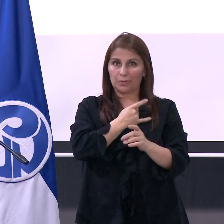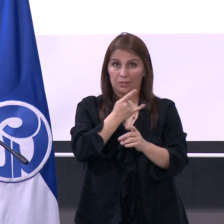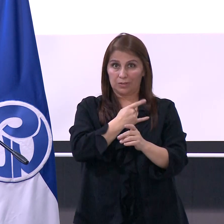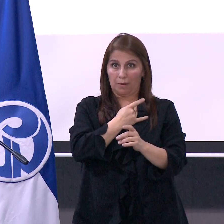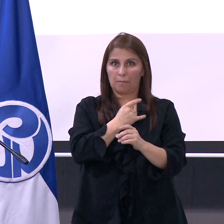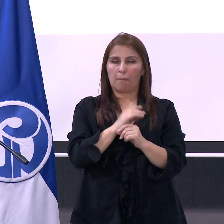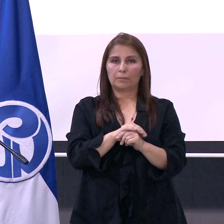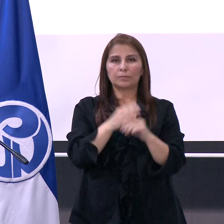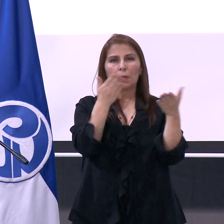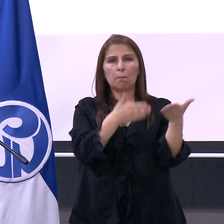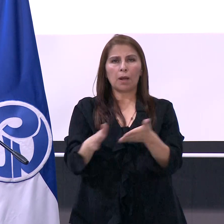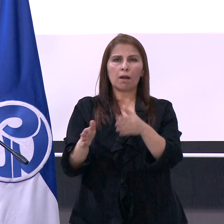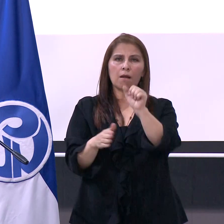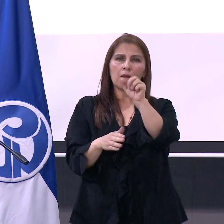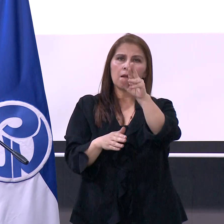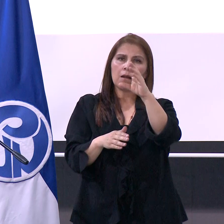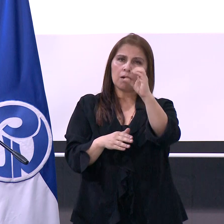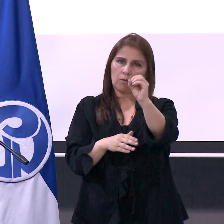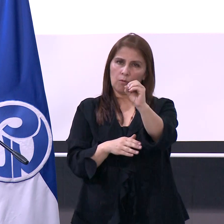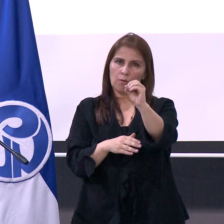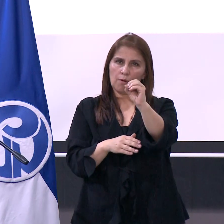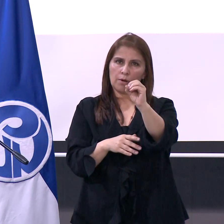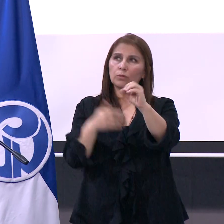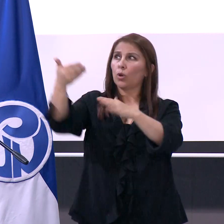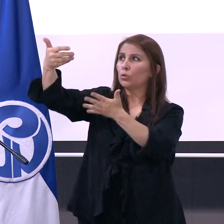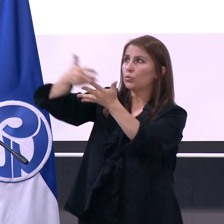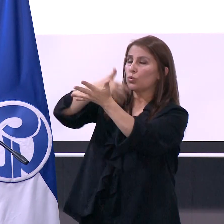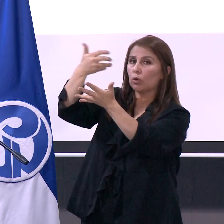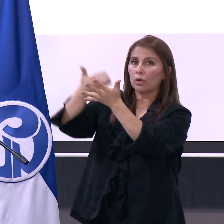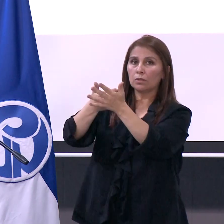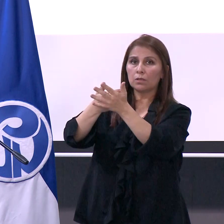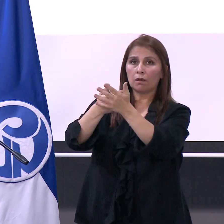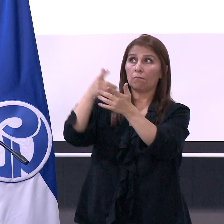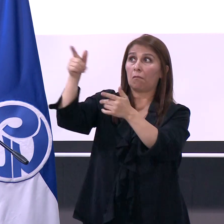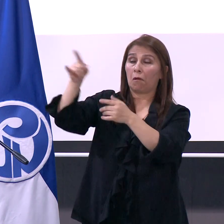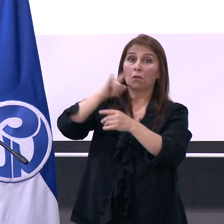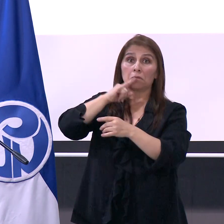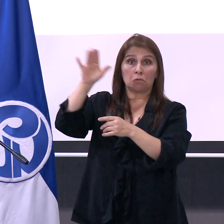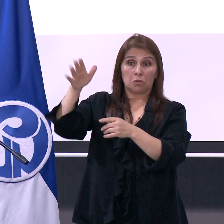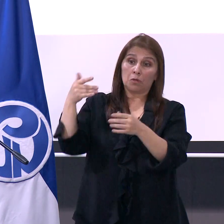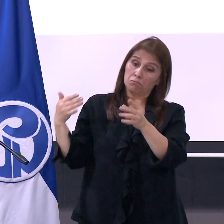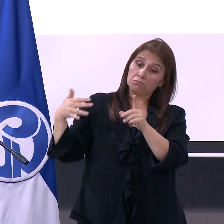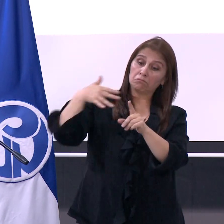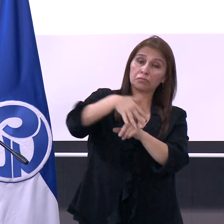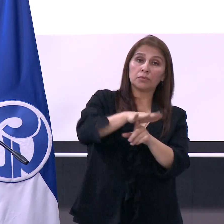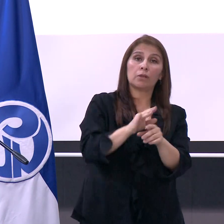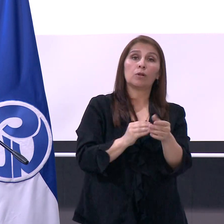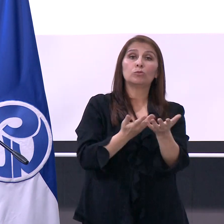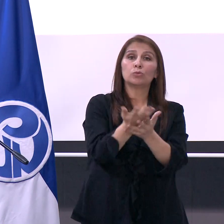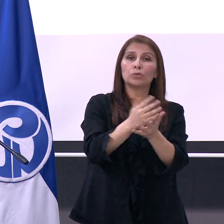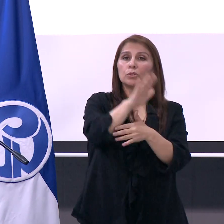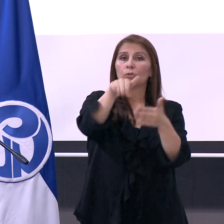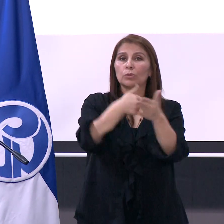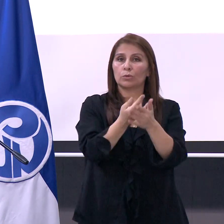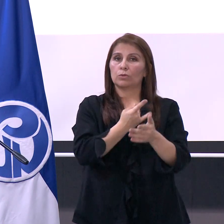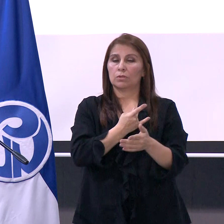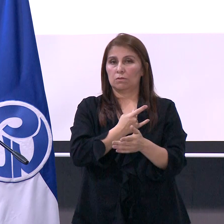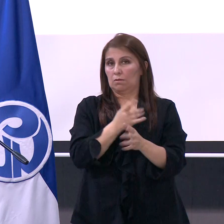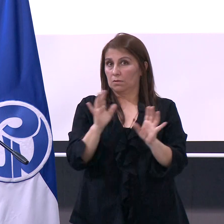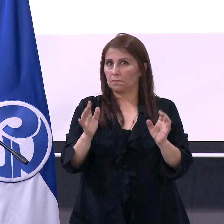famoso que fue una recomendación que se hizo desde eeuu para todas las universidad de américa latina y de la comisión de evaluación externa